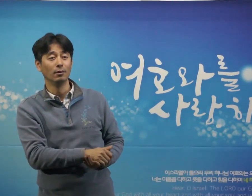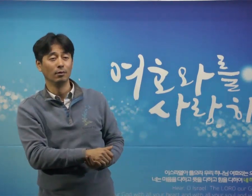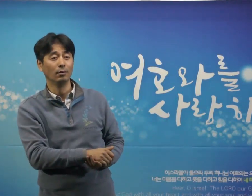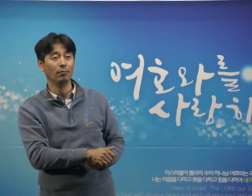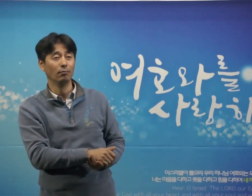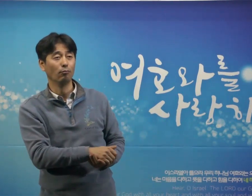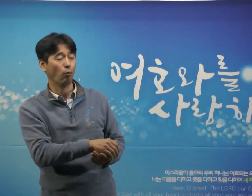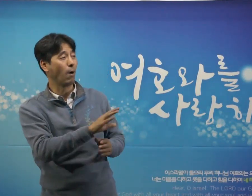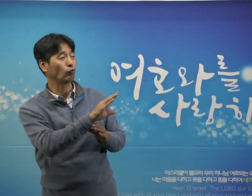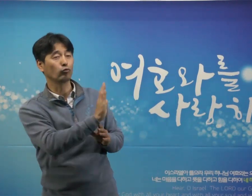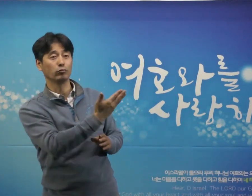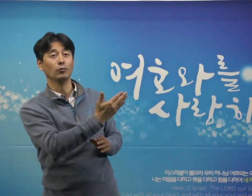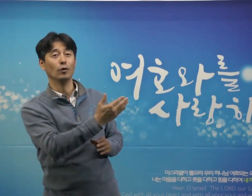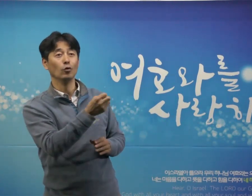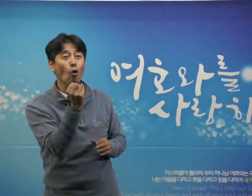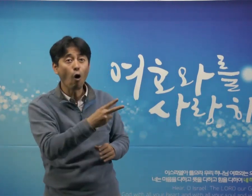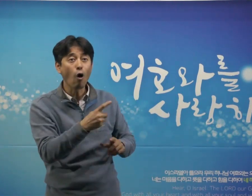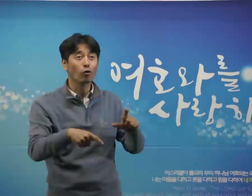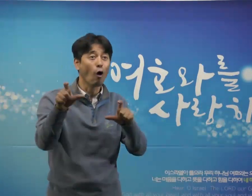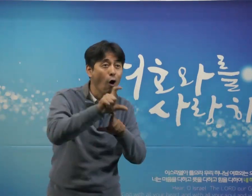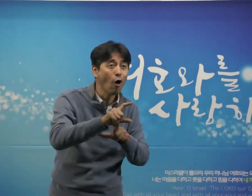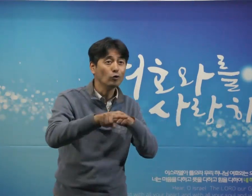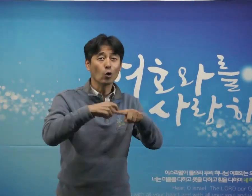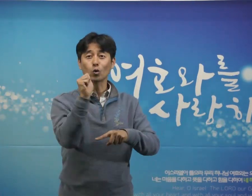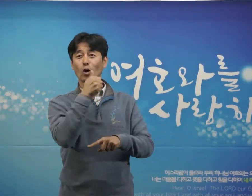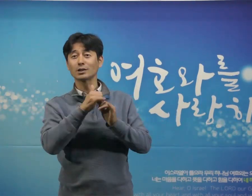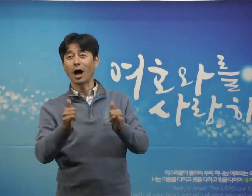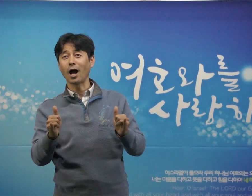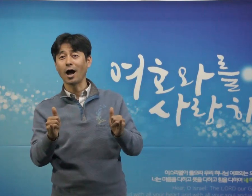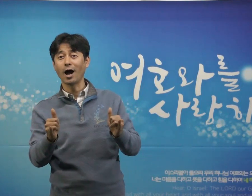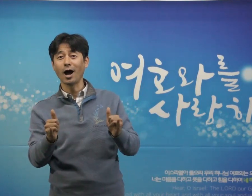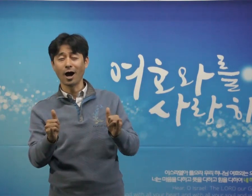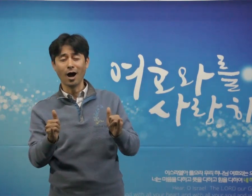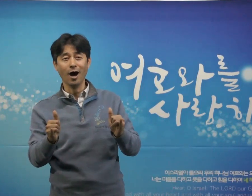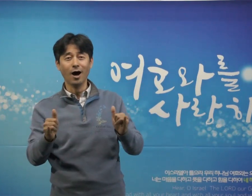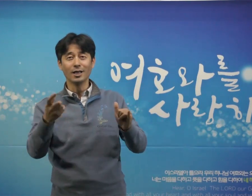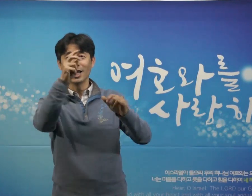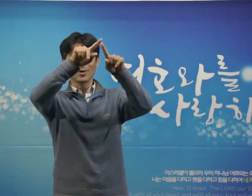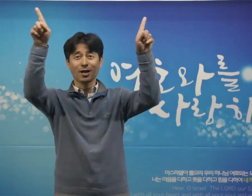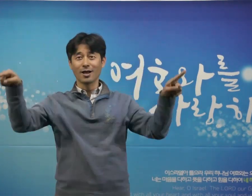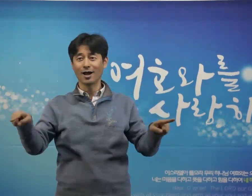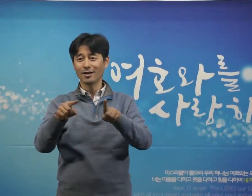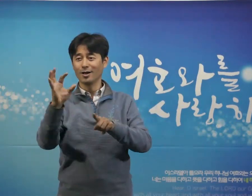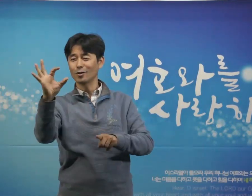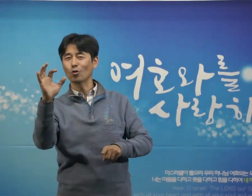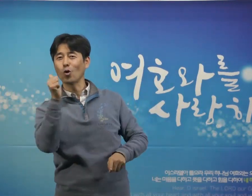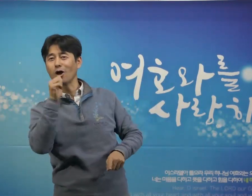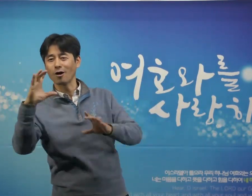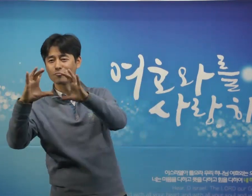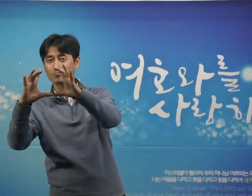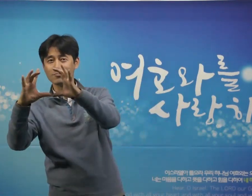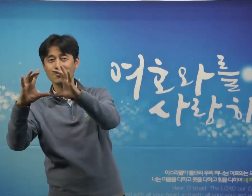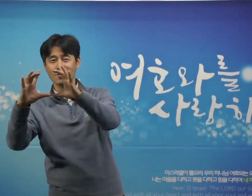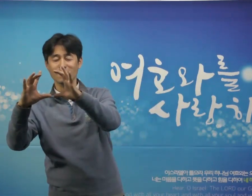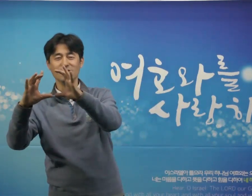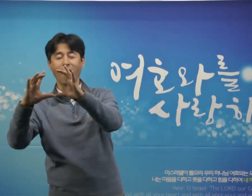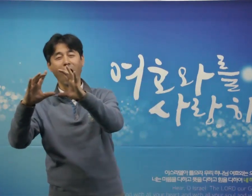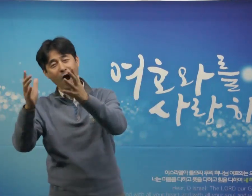한국농업방송도 운영을 하고 있고요. 그리고 수화통역사들도 TV에 통역을